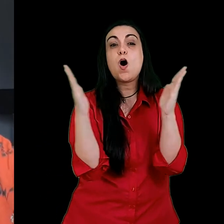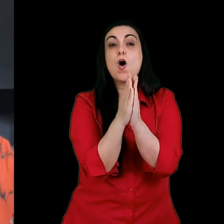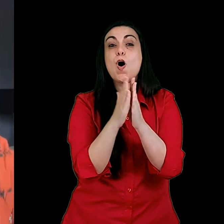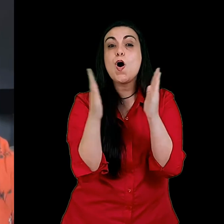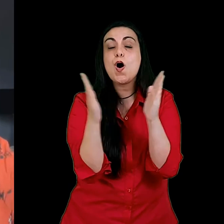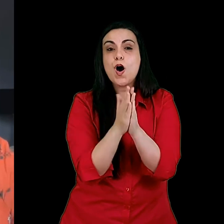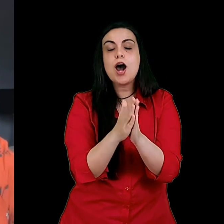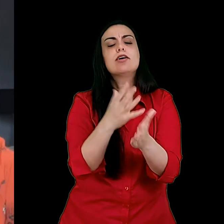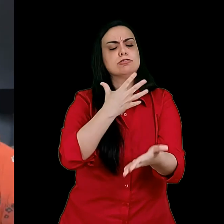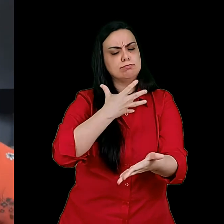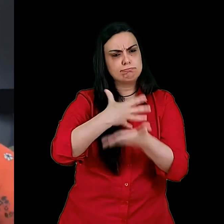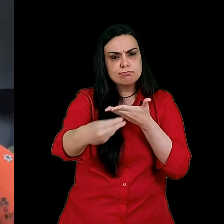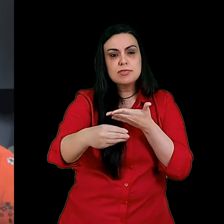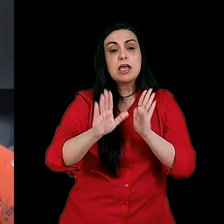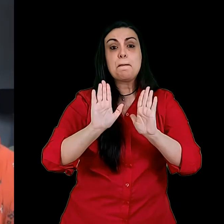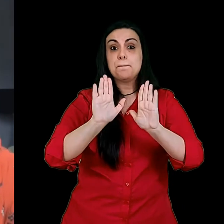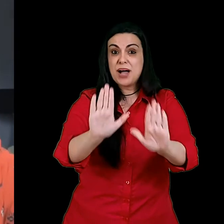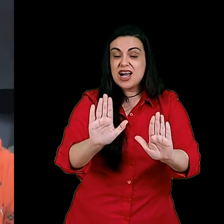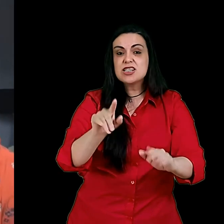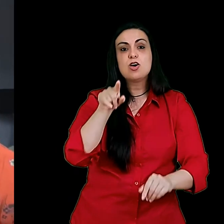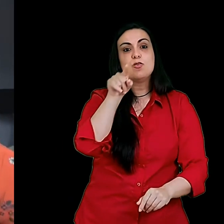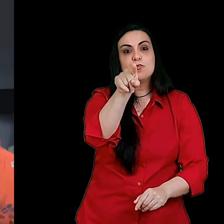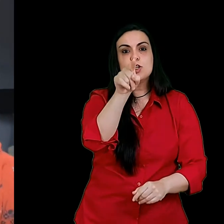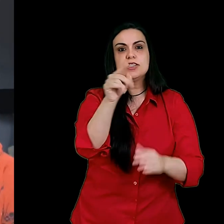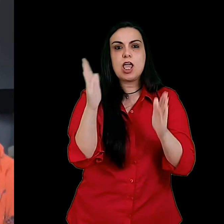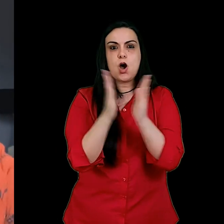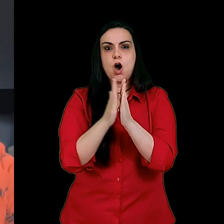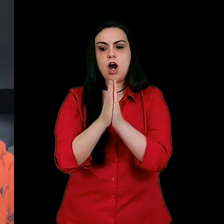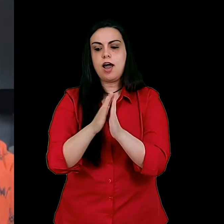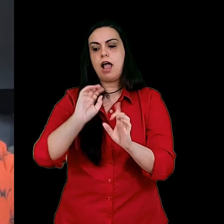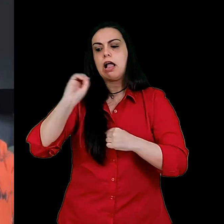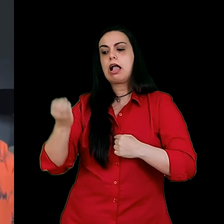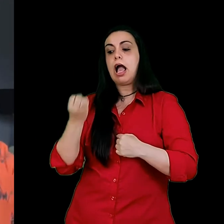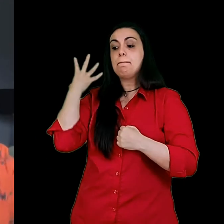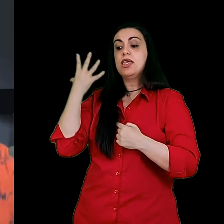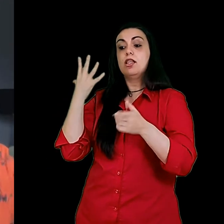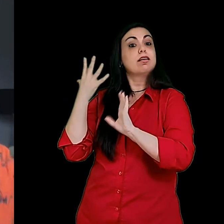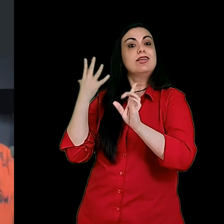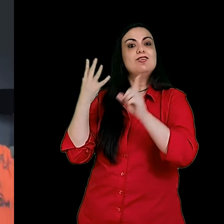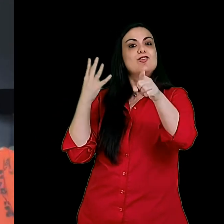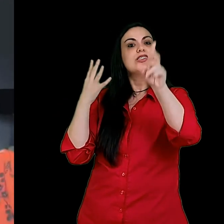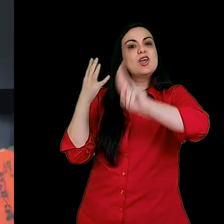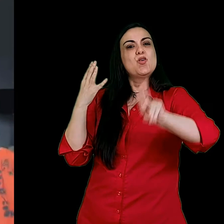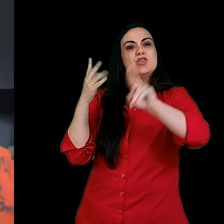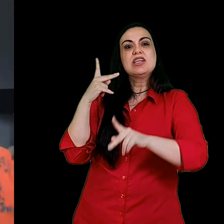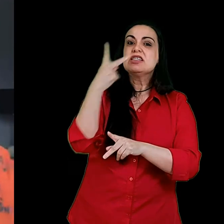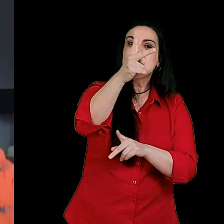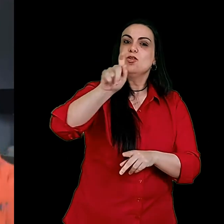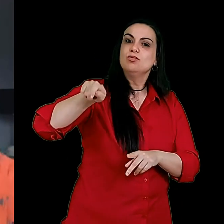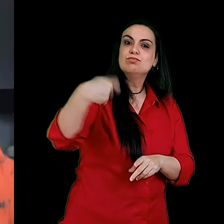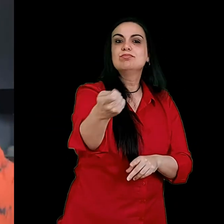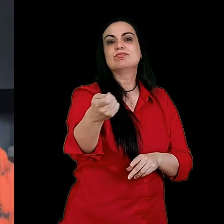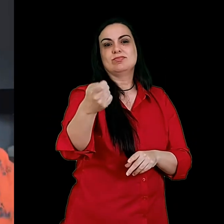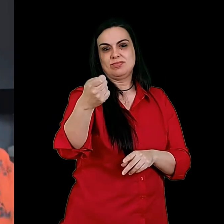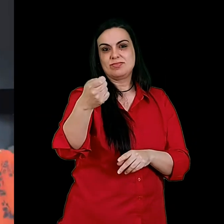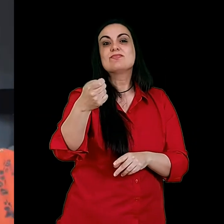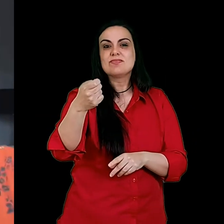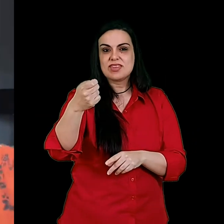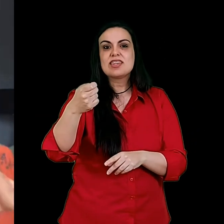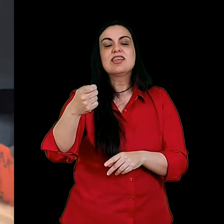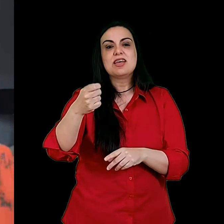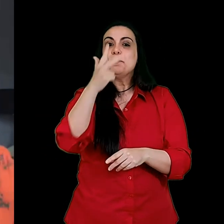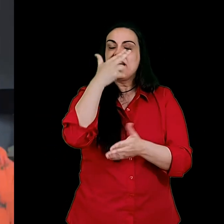oração repetitiva. Só que ao invés de você usar a minha pessoa, você vai usar a sua. Você também vai conjugar os verbos na primeira